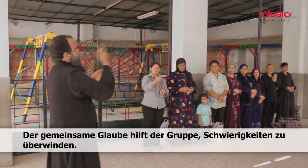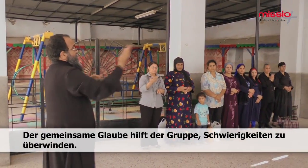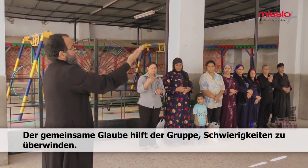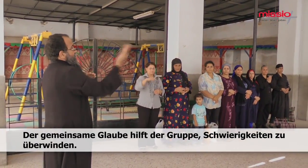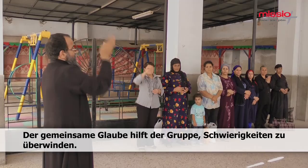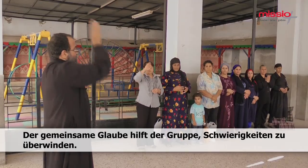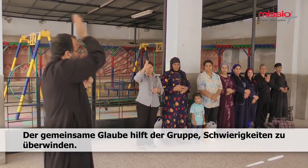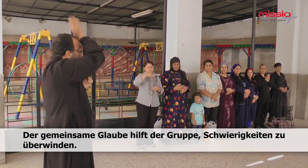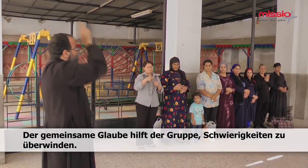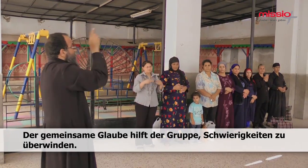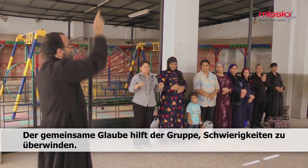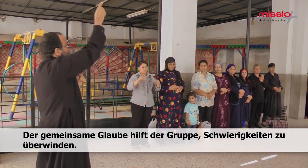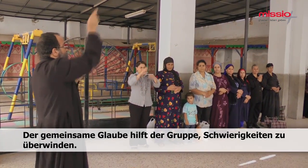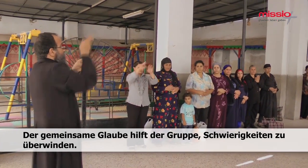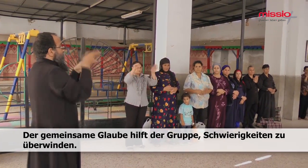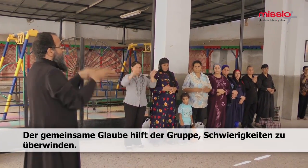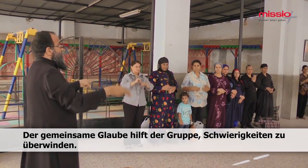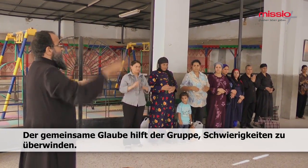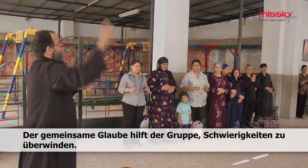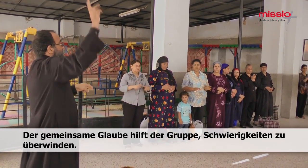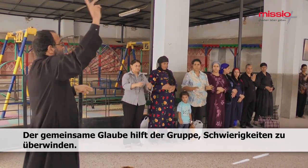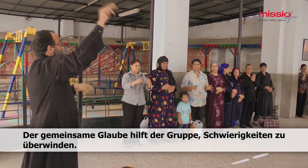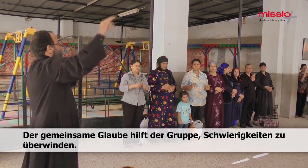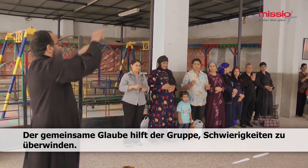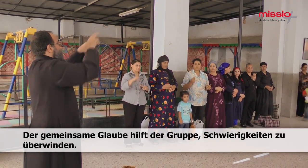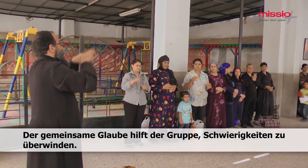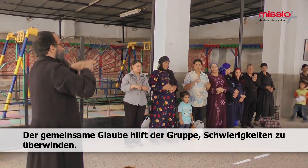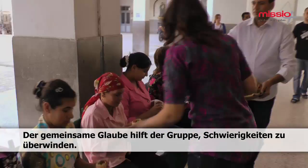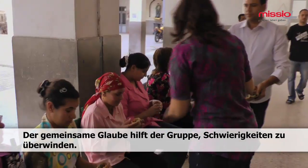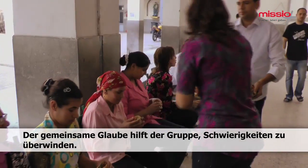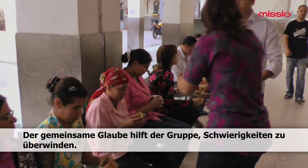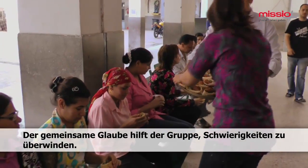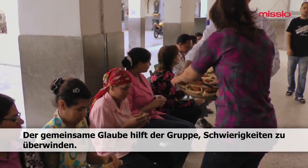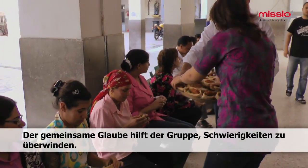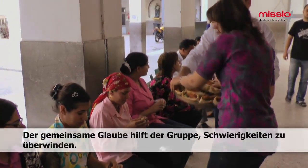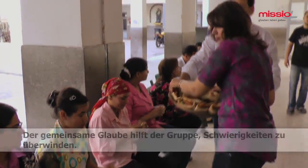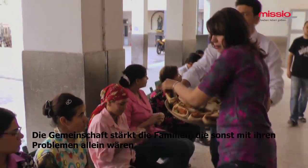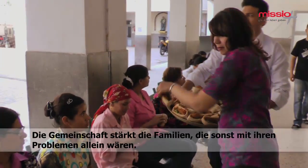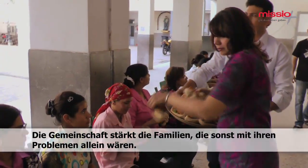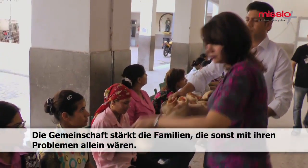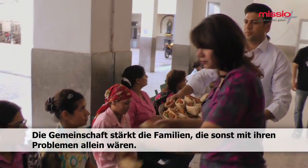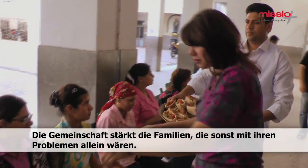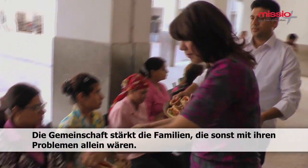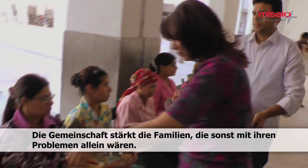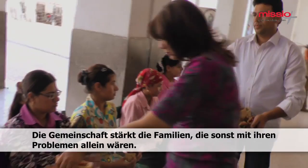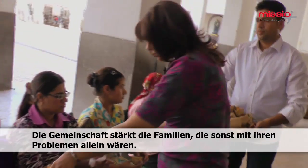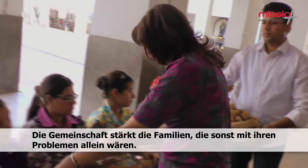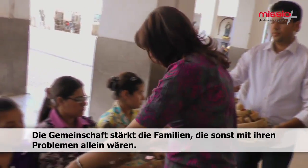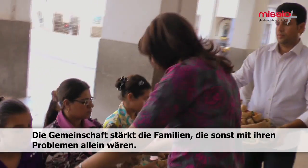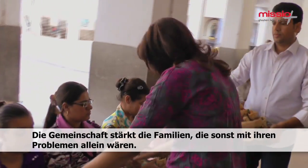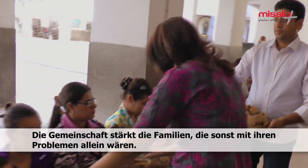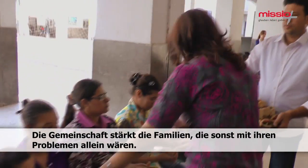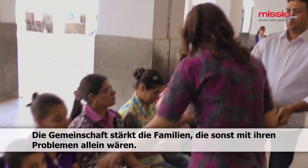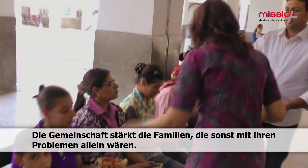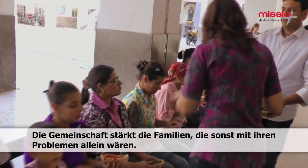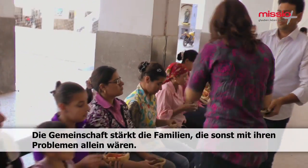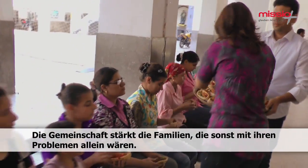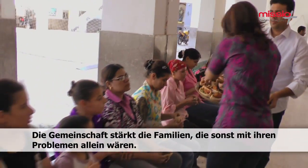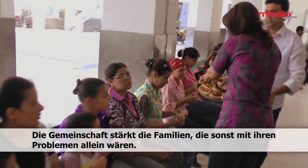Der gemeinsame Glaube hilft der Gruppe, Schwierigkeiten zu überwinden. Die Gemeinschaft stärkt die Familien, die sonst mit ihren Problemen